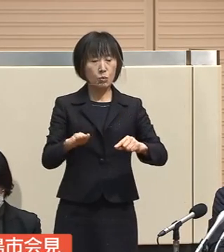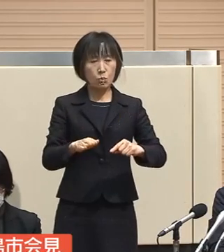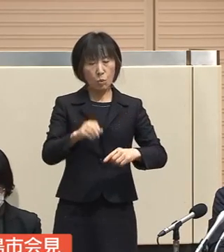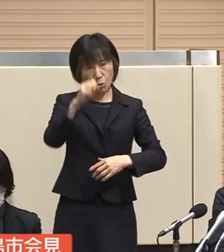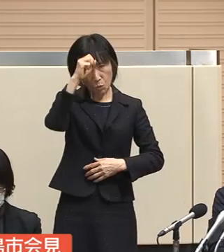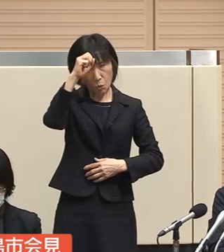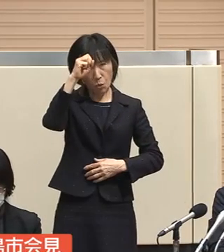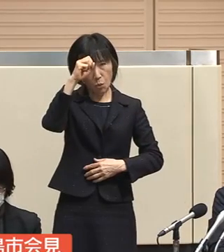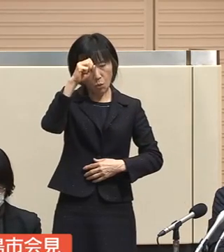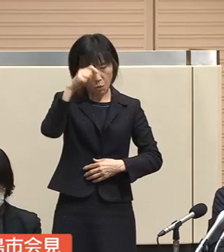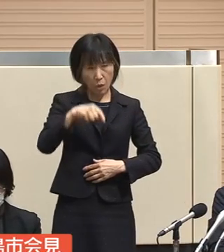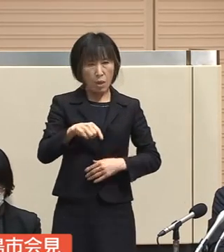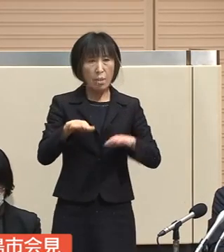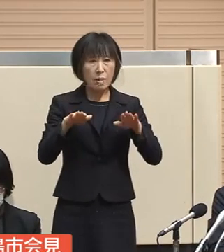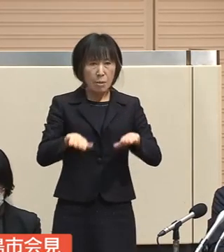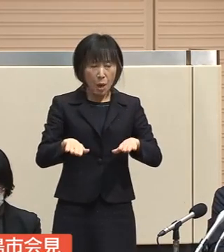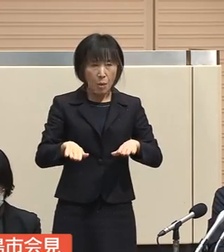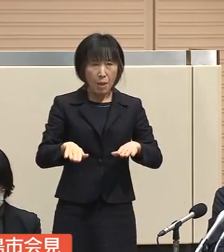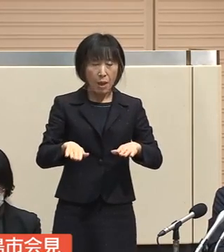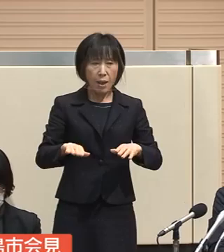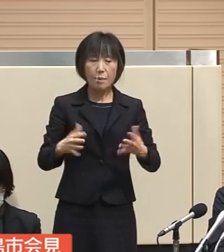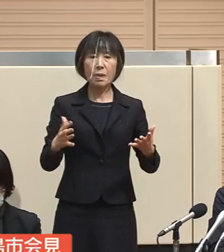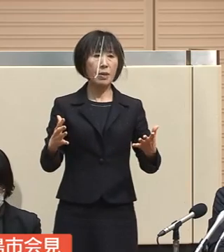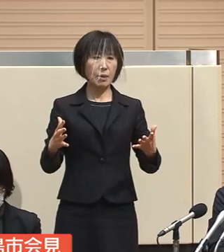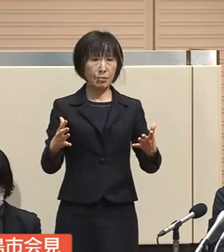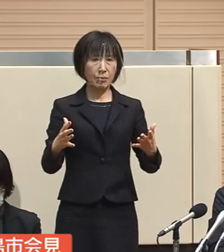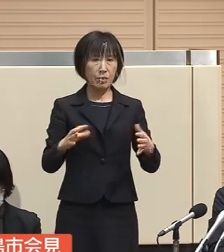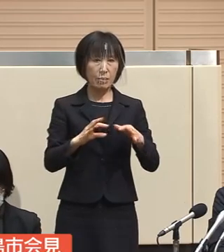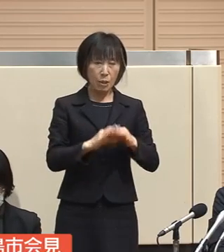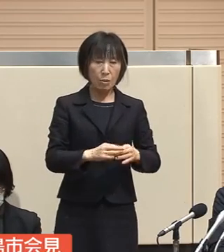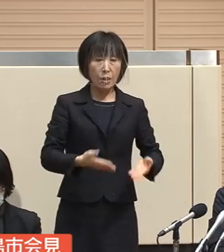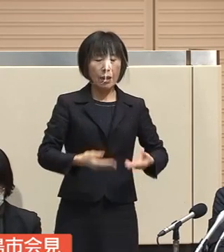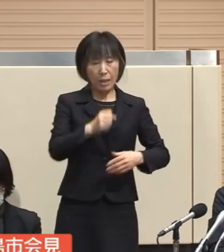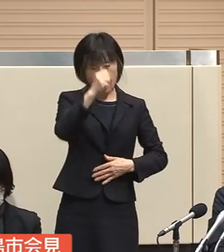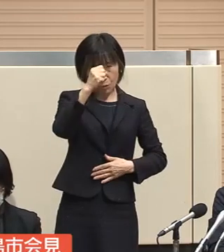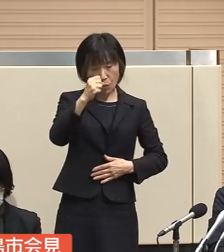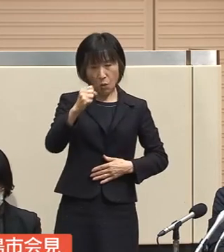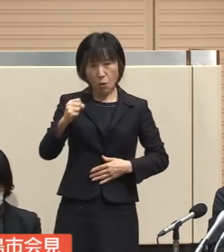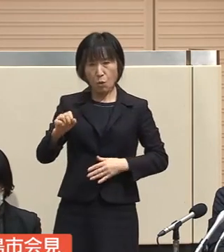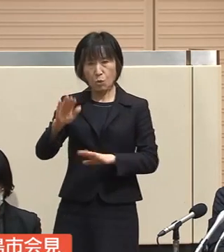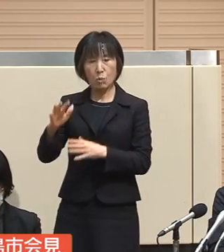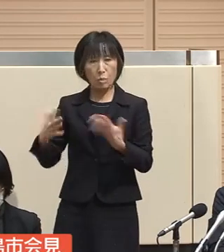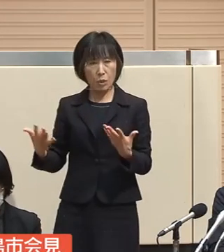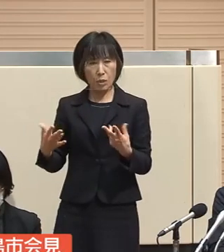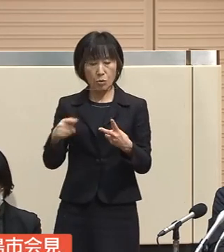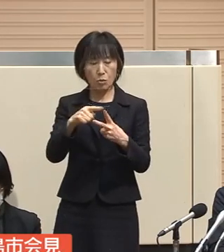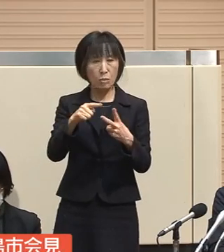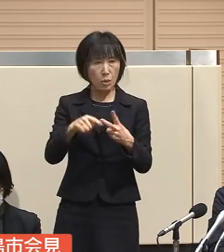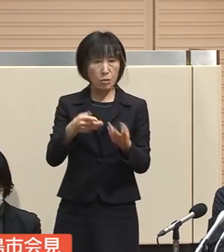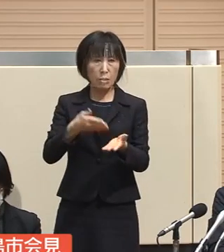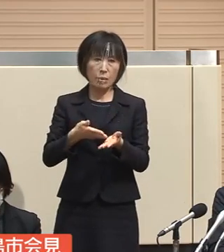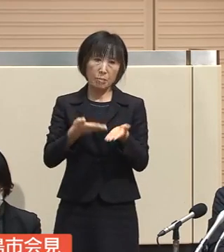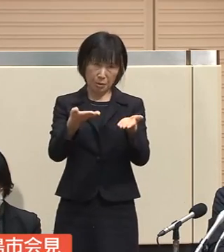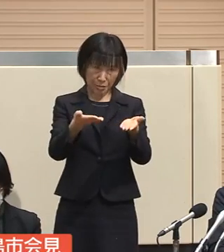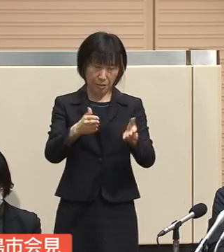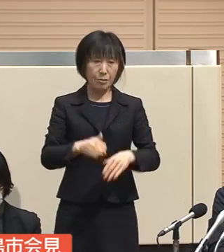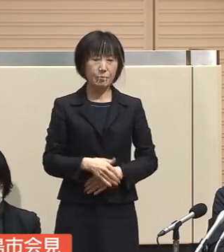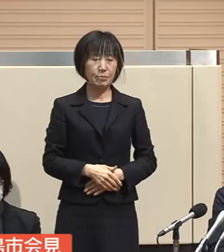この患者の中に誰もいらっしゃいませんので、そういう意味でですね、軽症または症状なしと、そういうふうに整理をしています